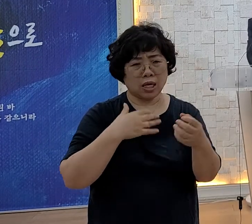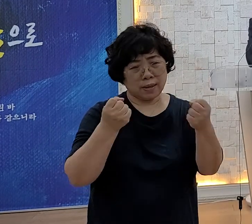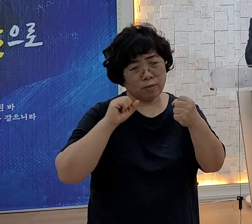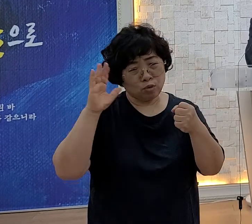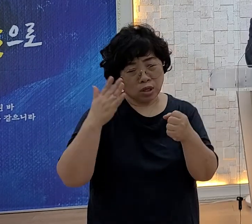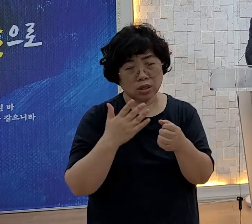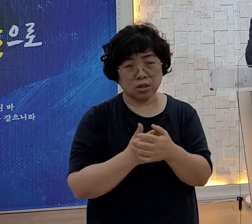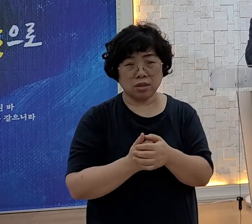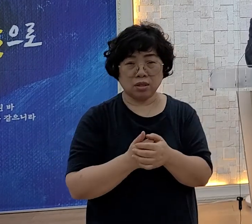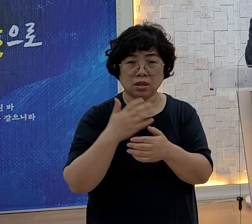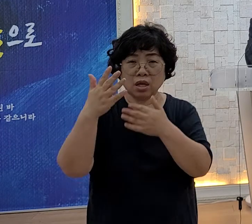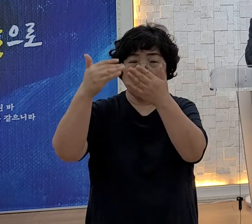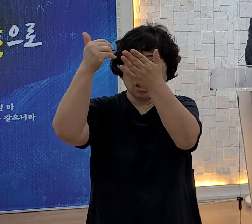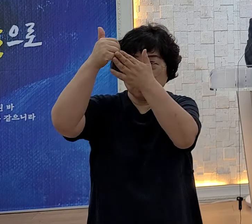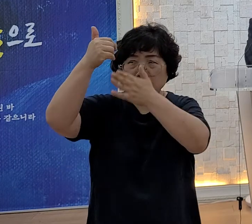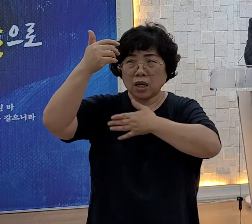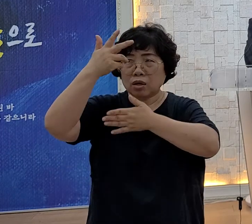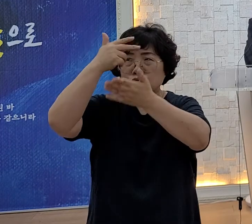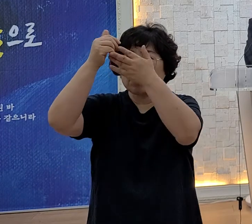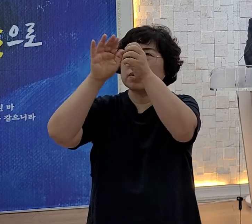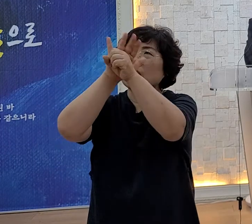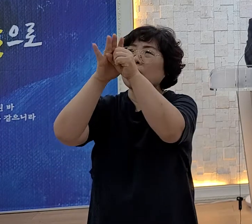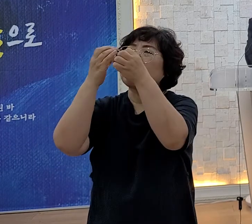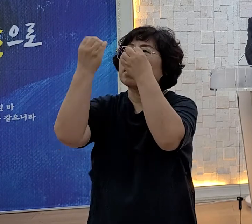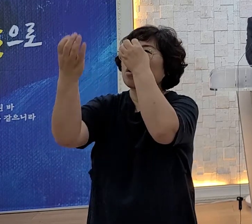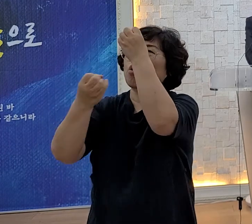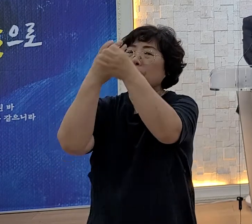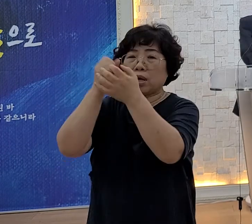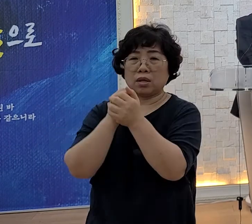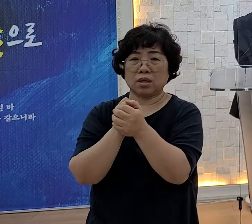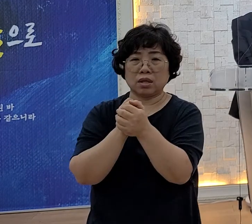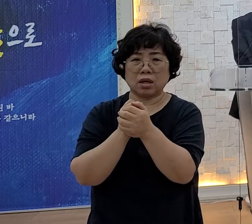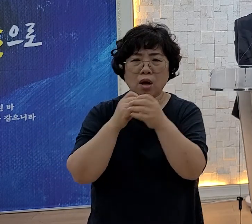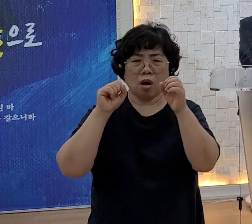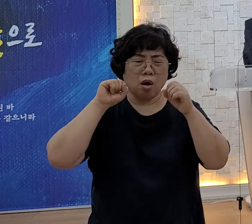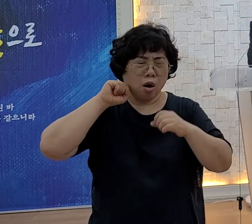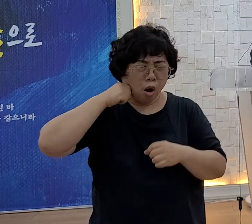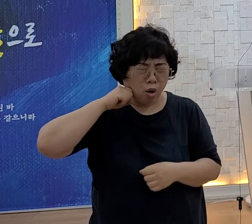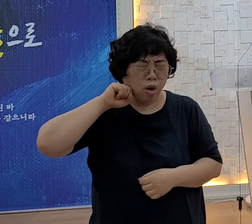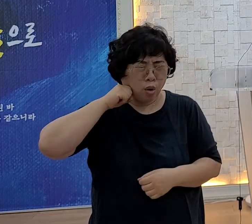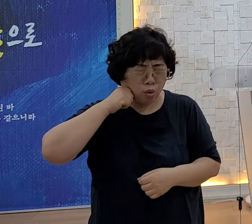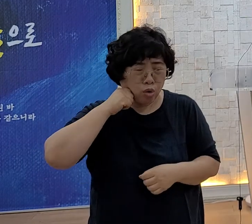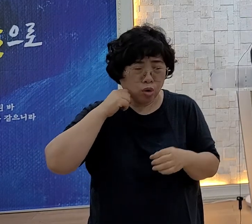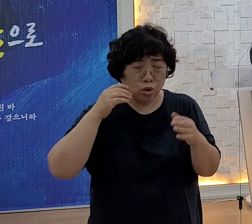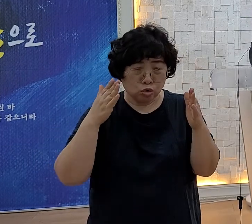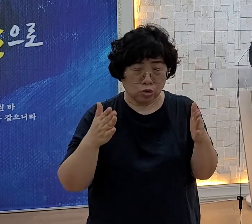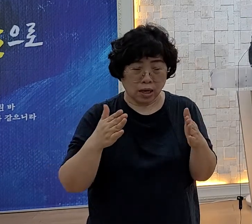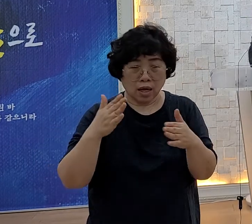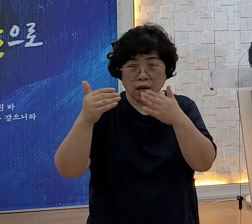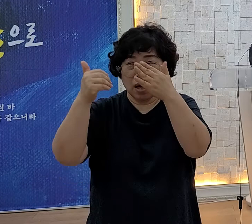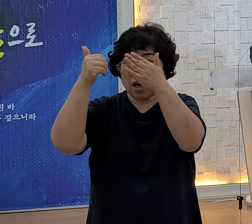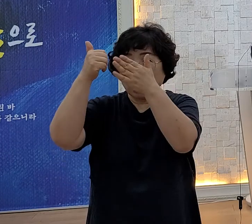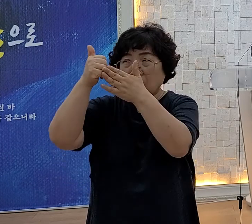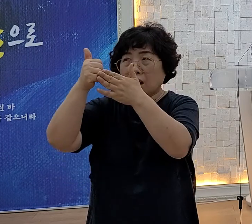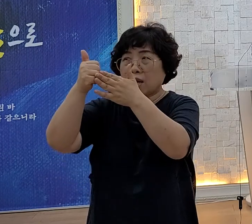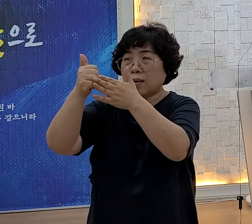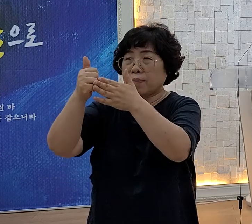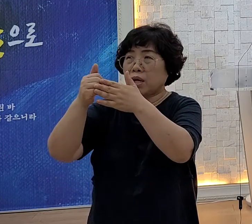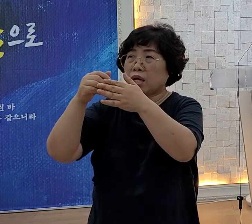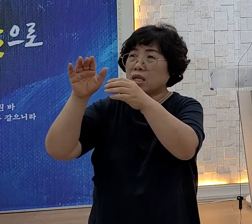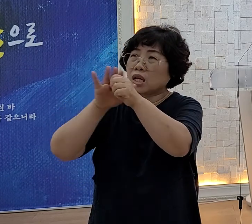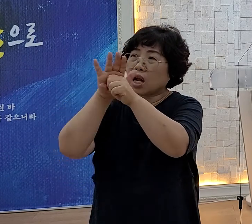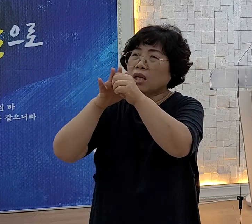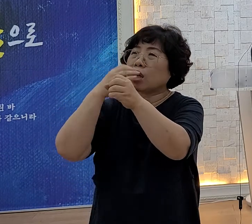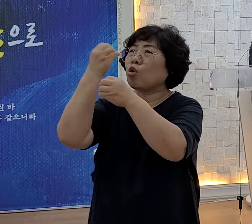사랑합니다. 이렇게 고백하고 이 어려운 순간에도 다윗은 항상 욥처럼 이